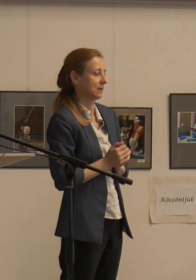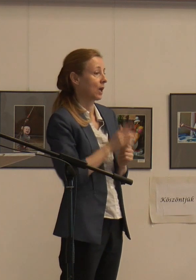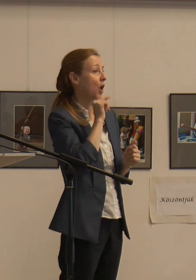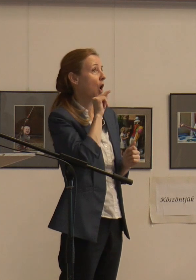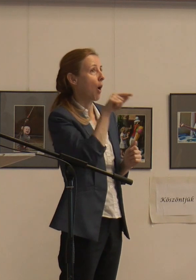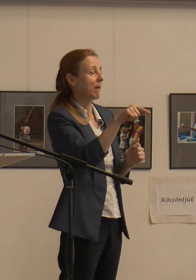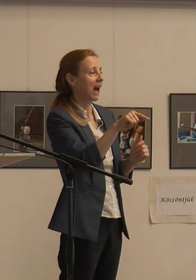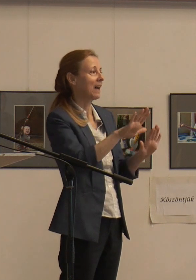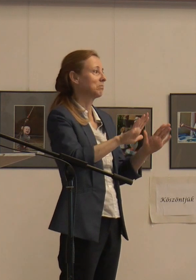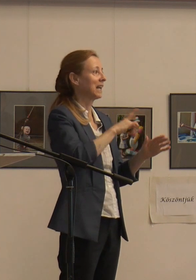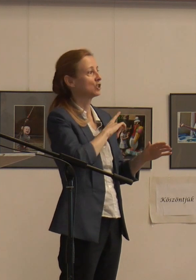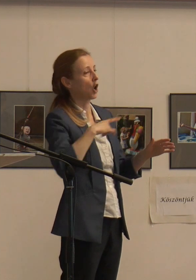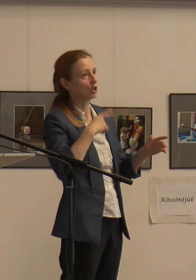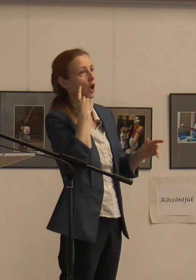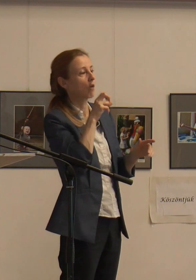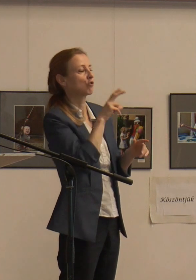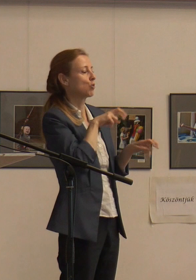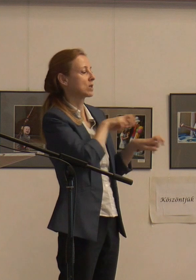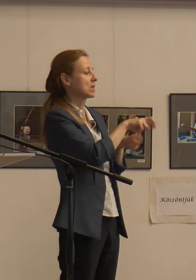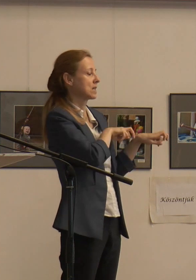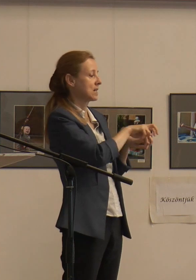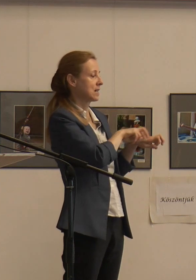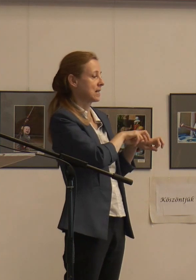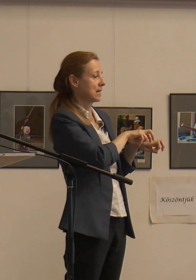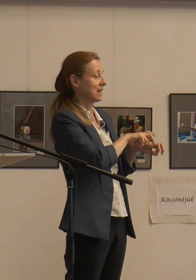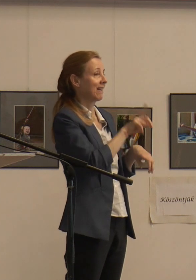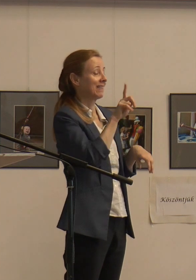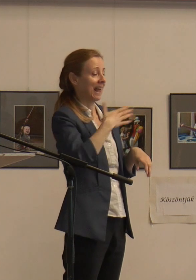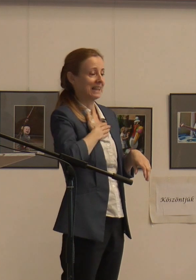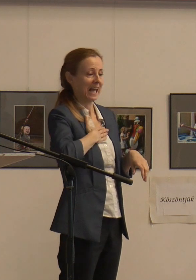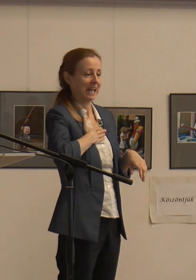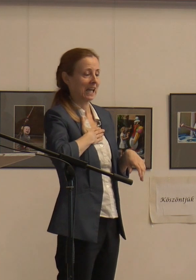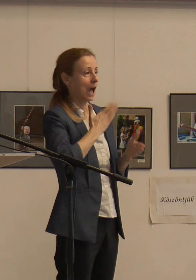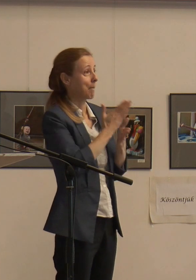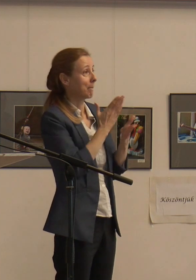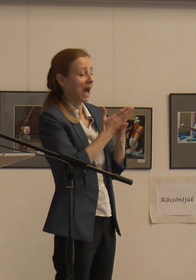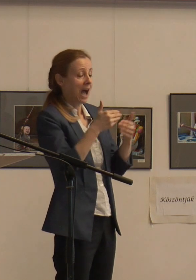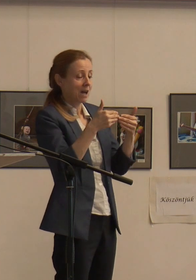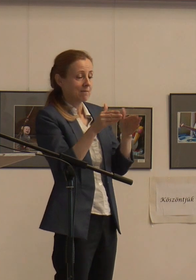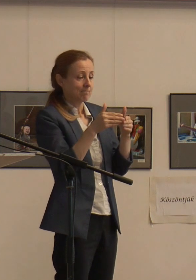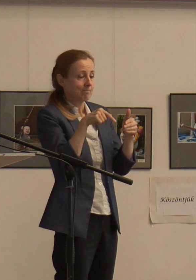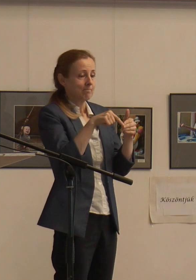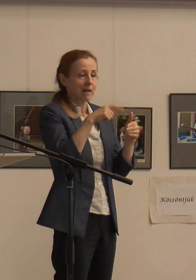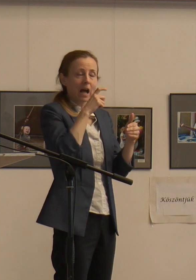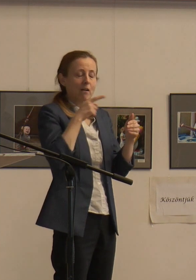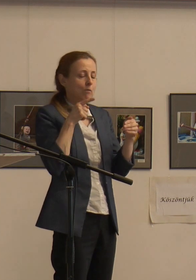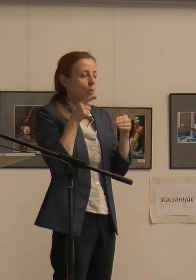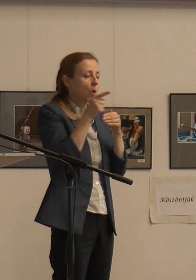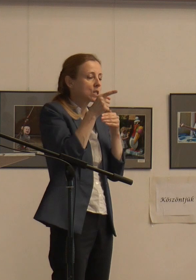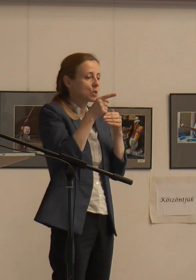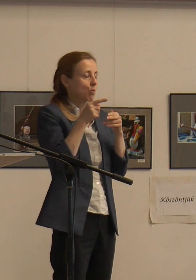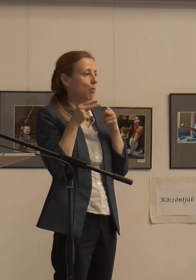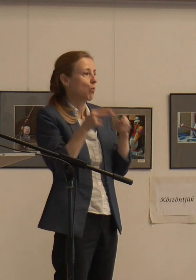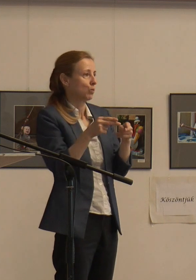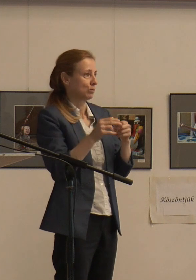Apád még csak ide fut, oda fut. De nekem már a kisajtóig is mindenki hosszú a fut.